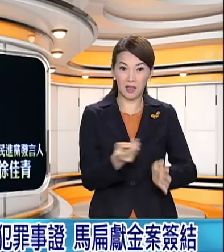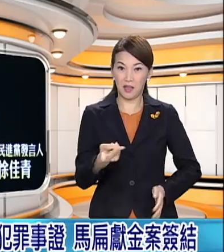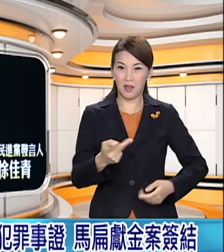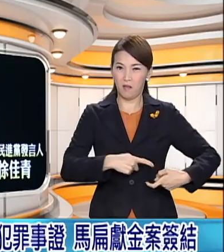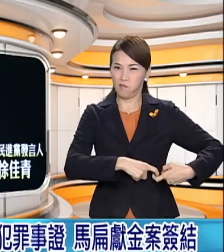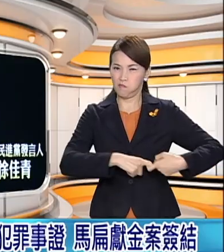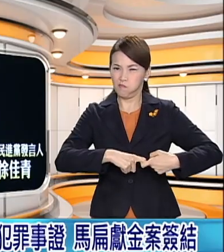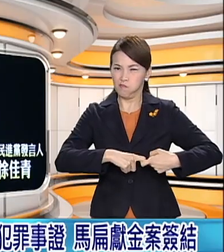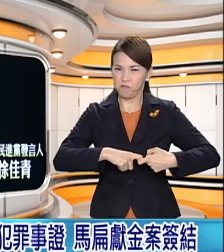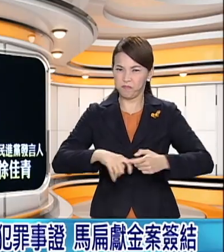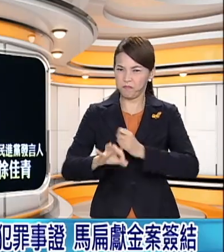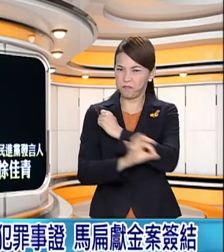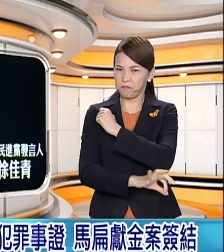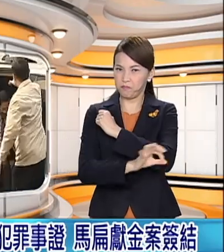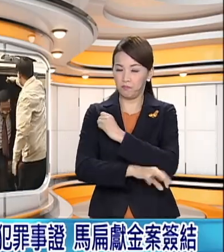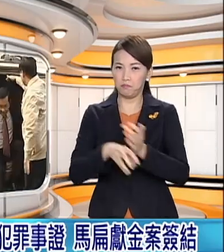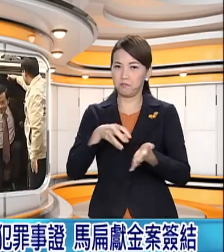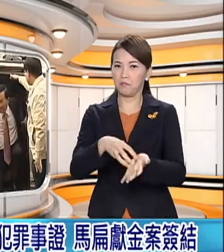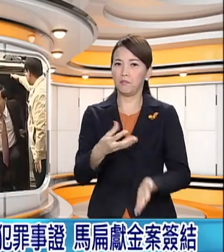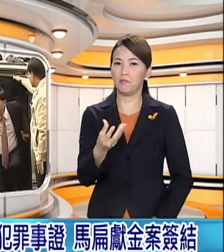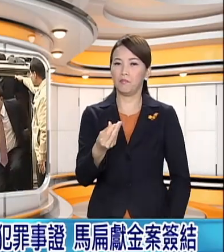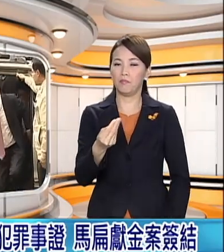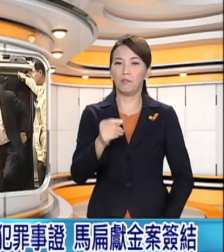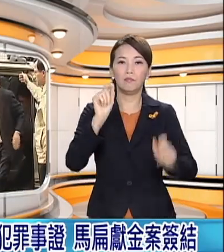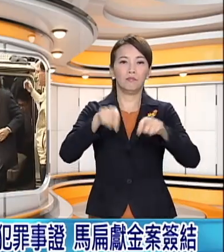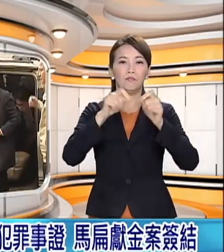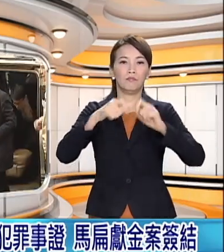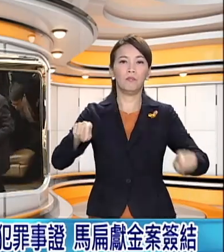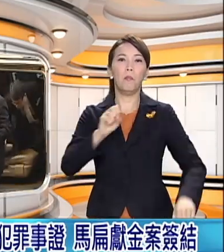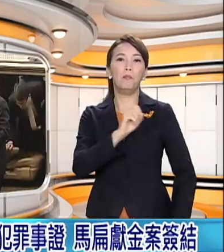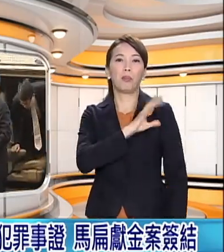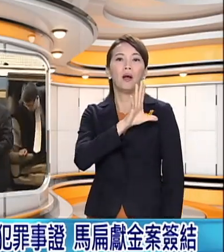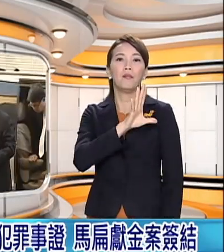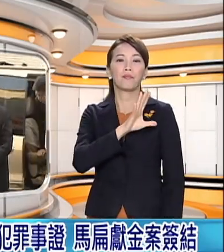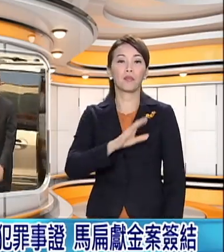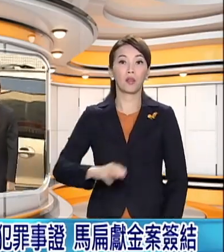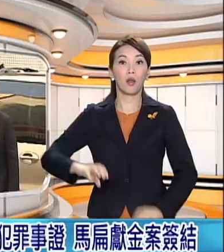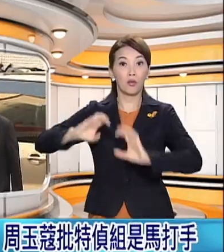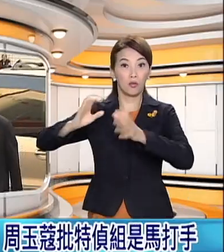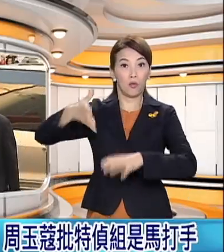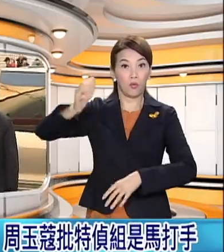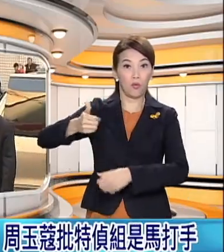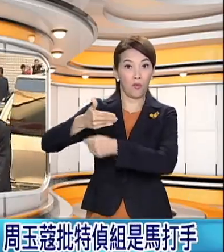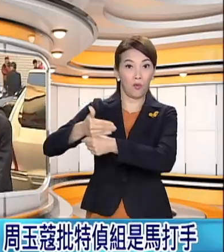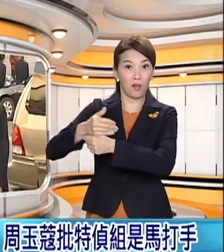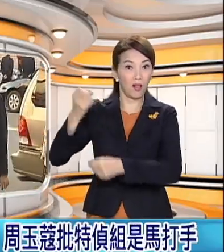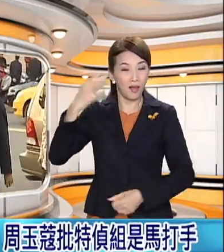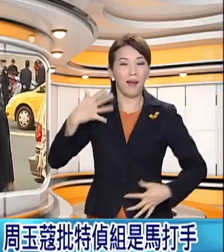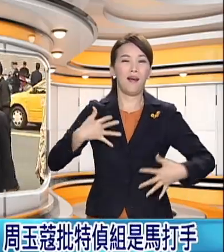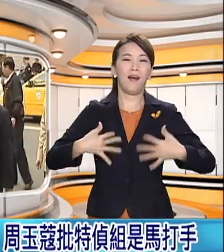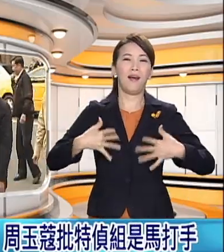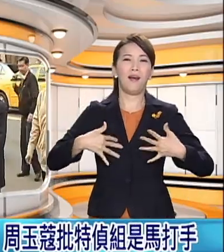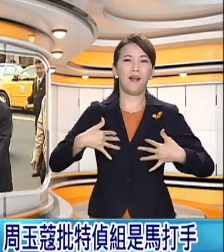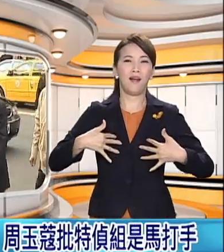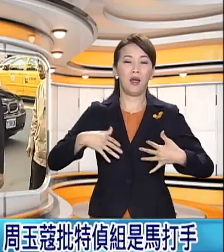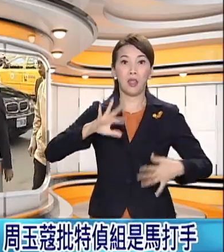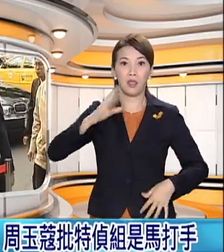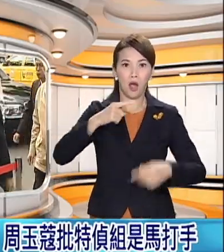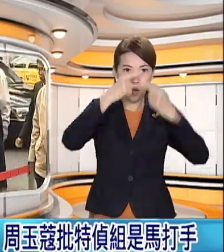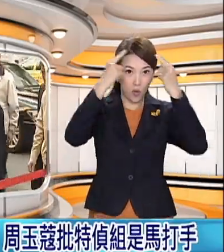结。而对此，总统马英九表示欣慰。不过，周玉蔻则是痛批，